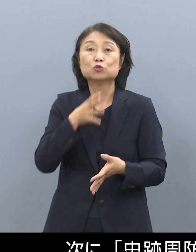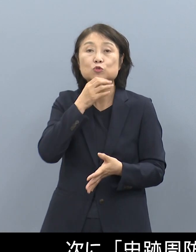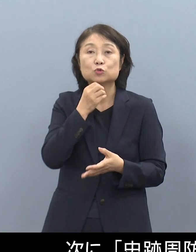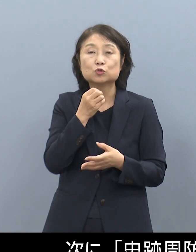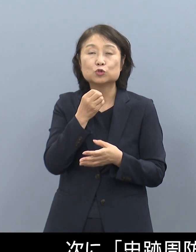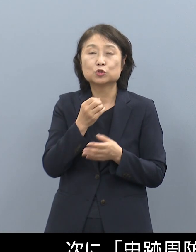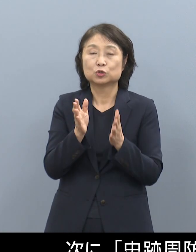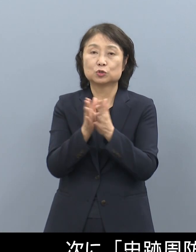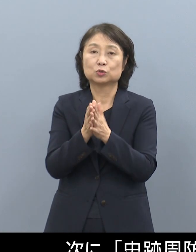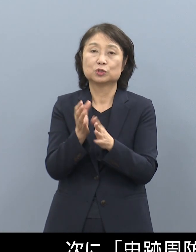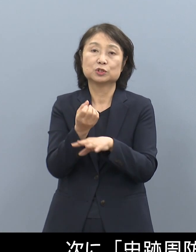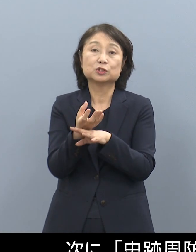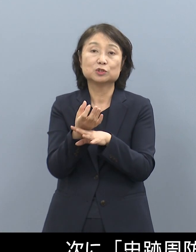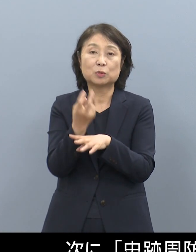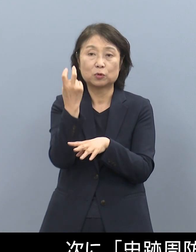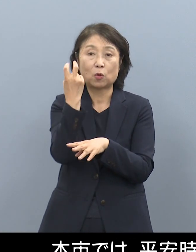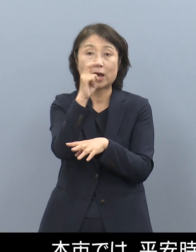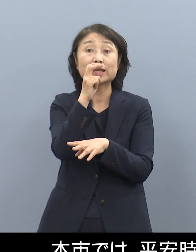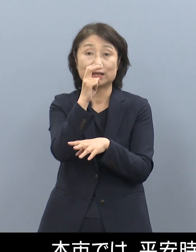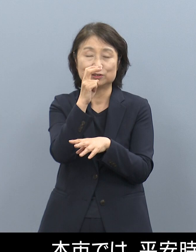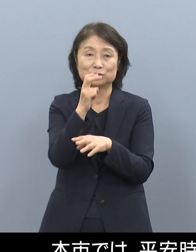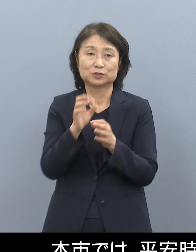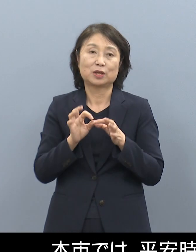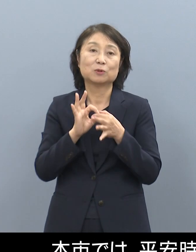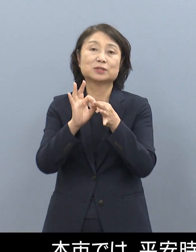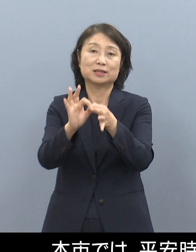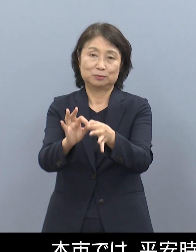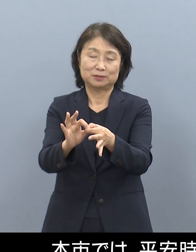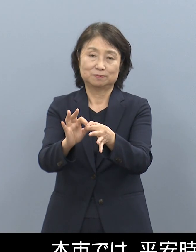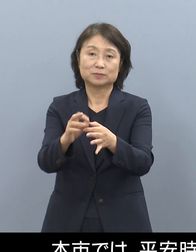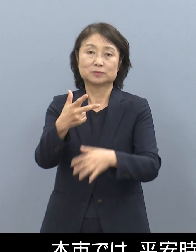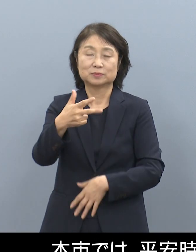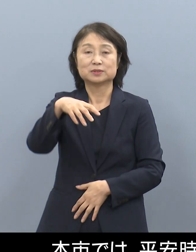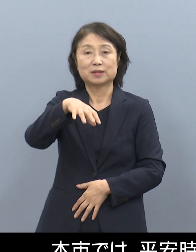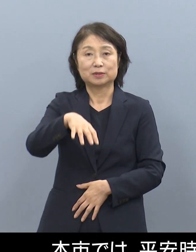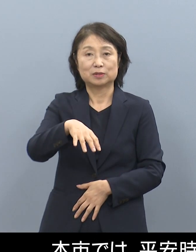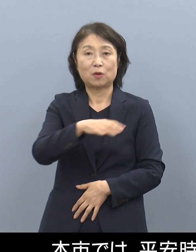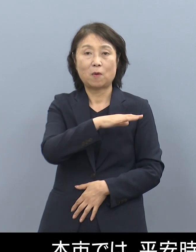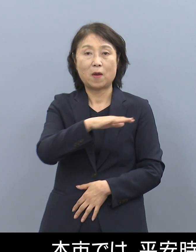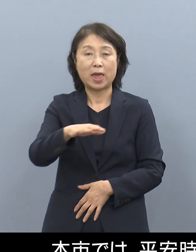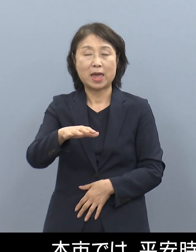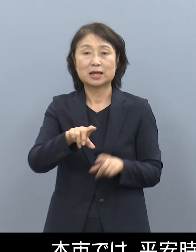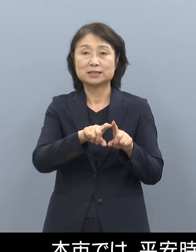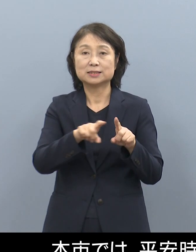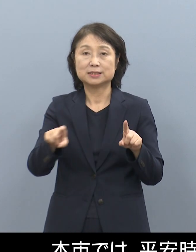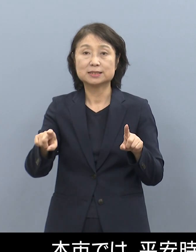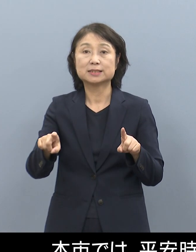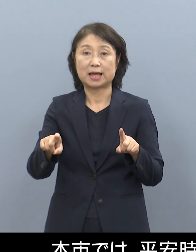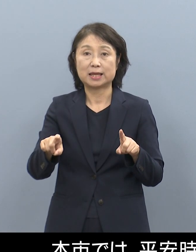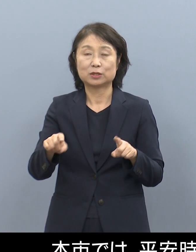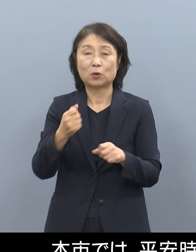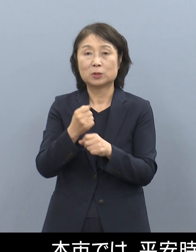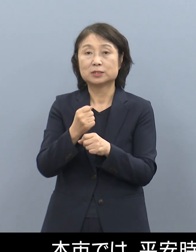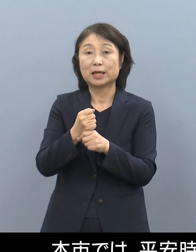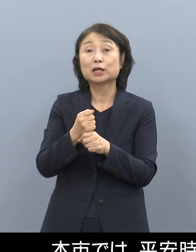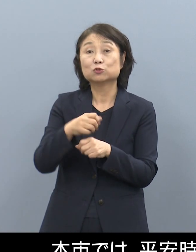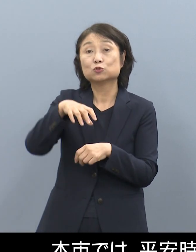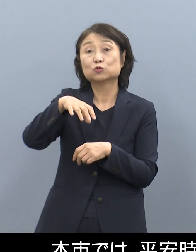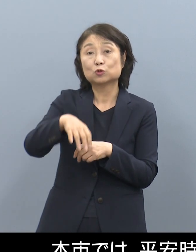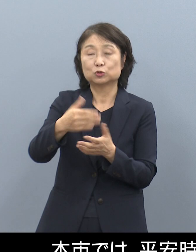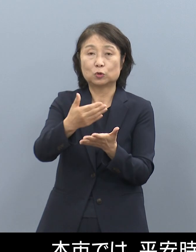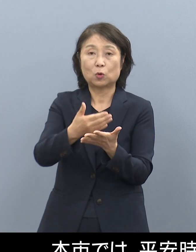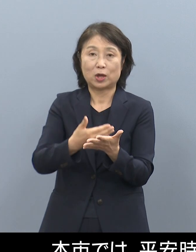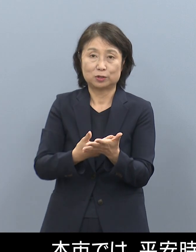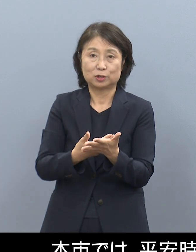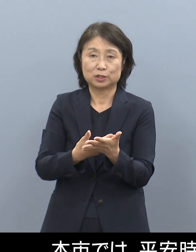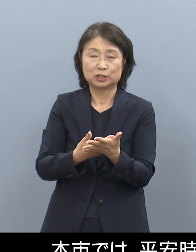見について申し上げます。本市では平安時代の戦火中将所の跡であ